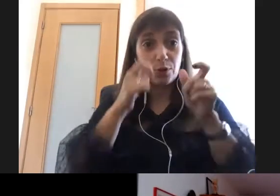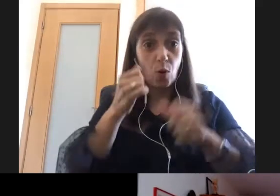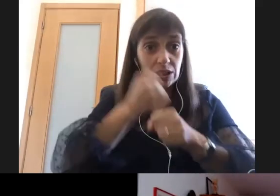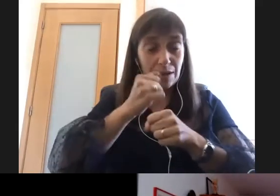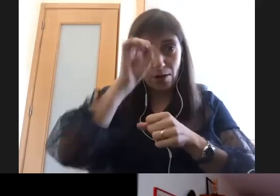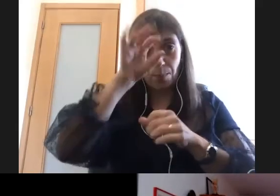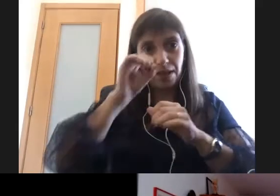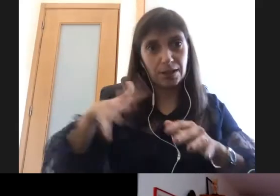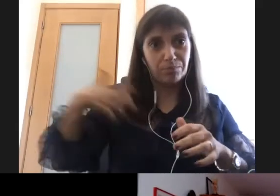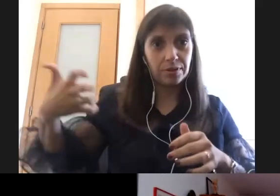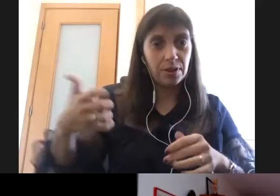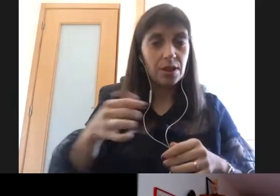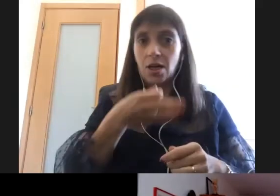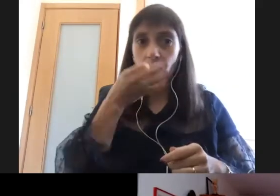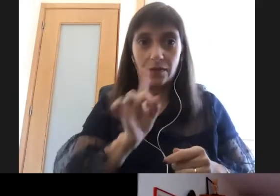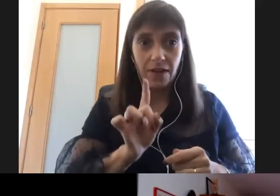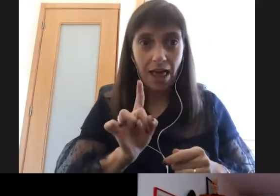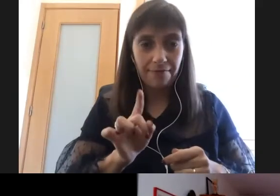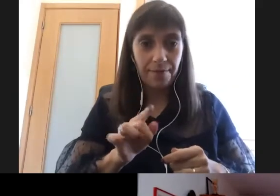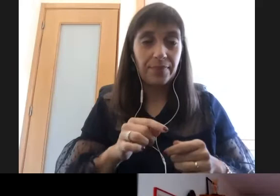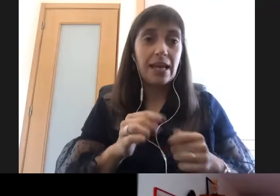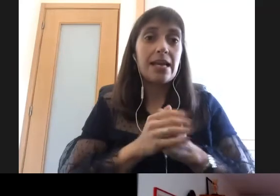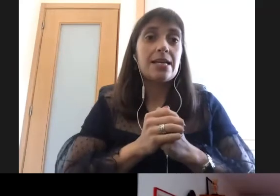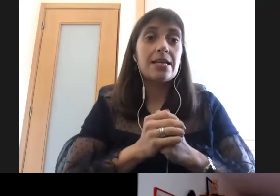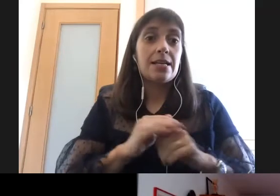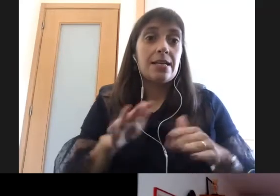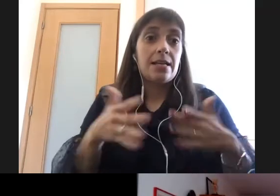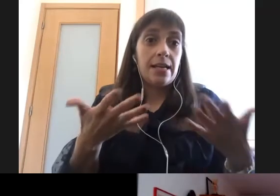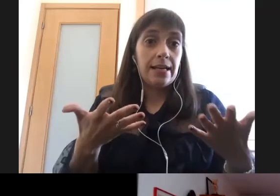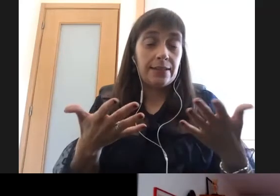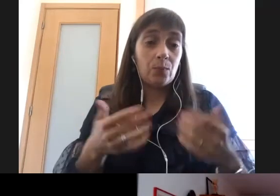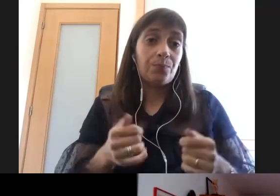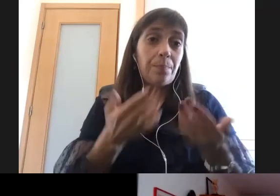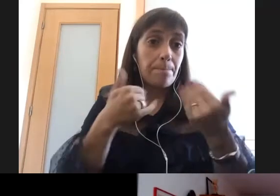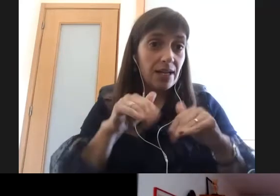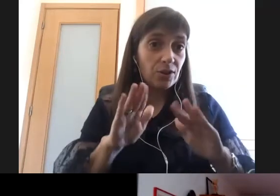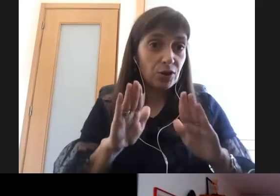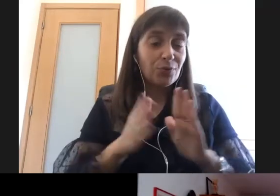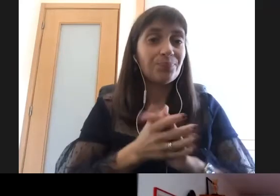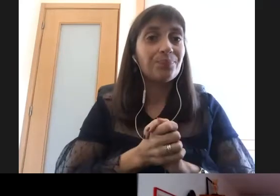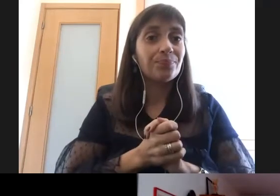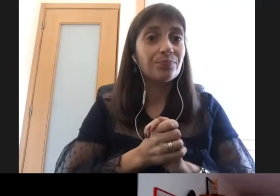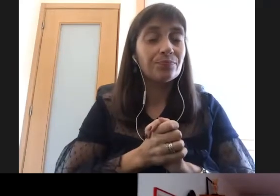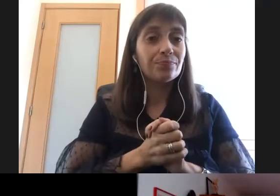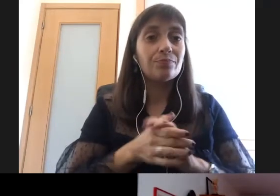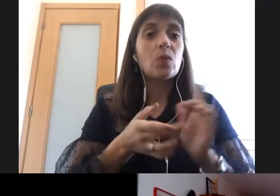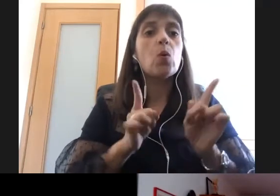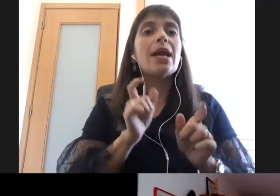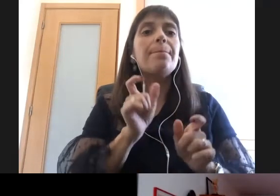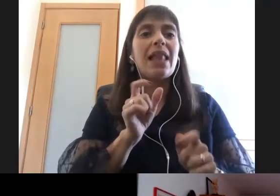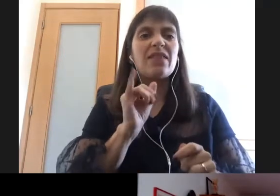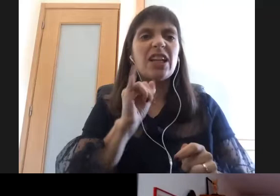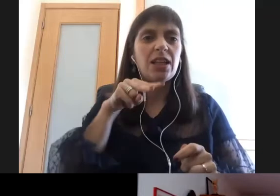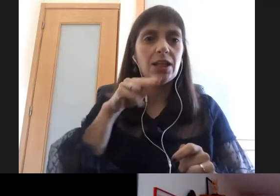Brasil sem citar que houve uma Inconfidência. e, no entanto, a Inconfidência está diretamente